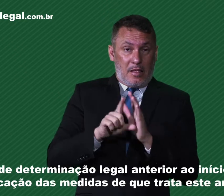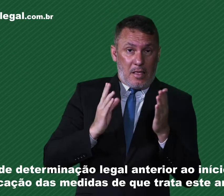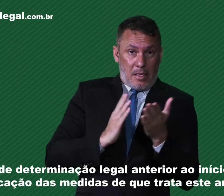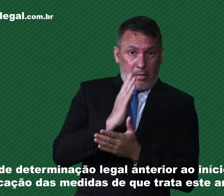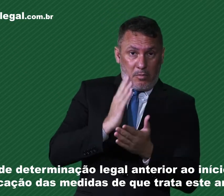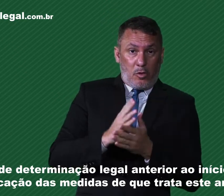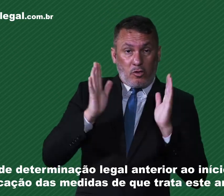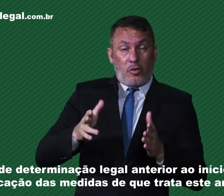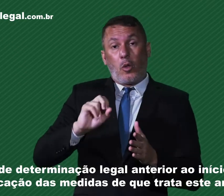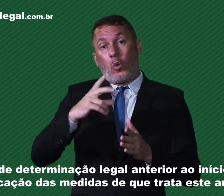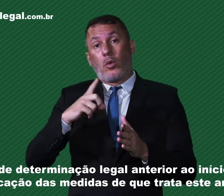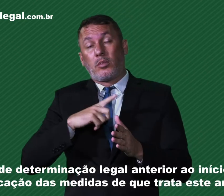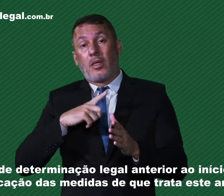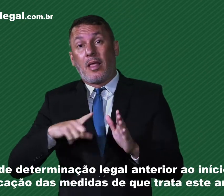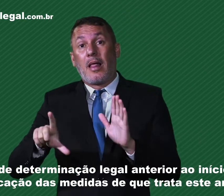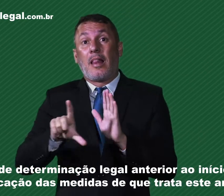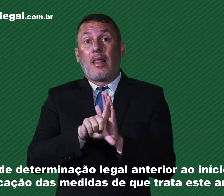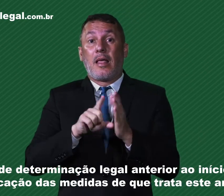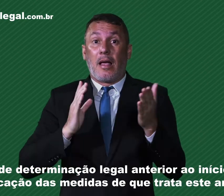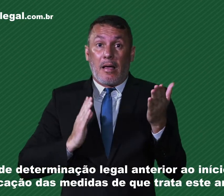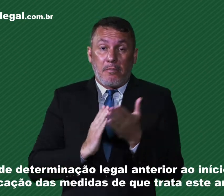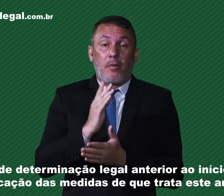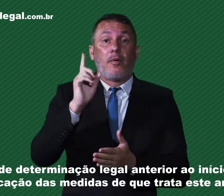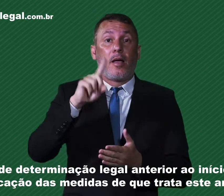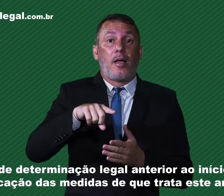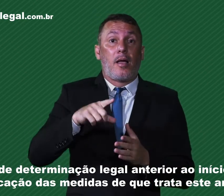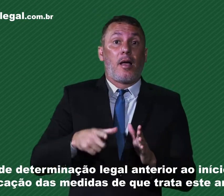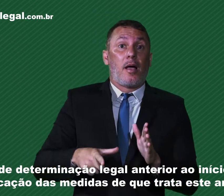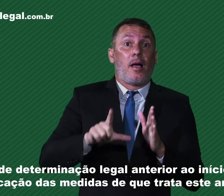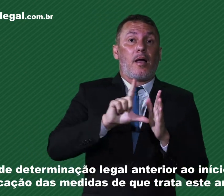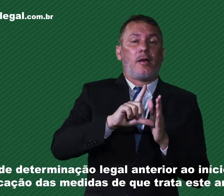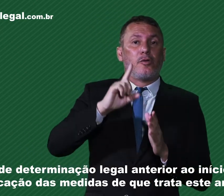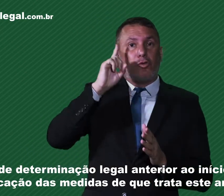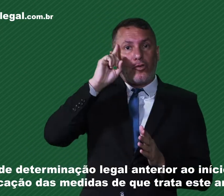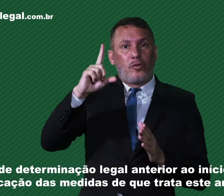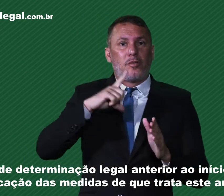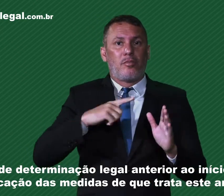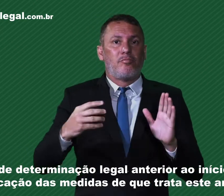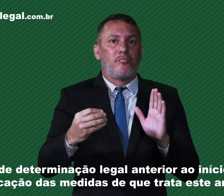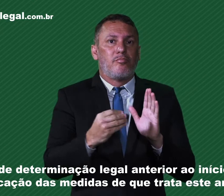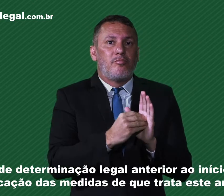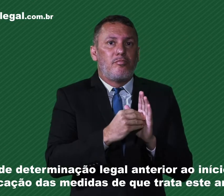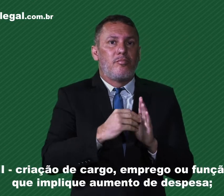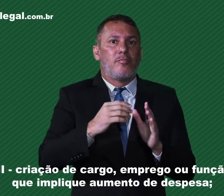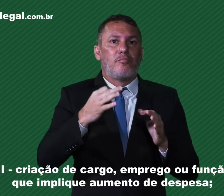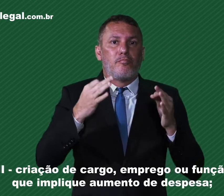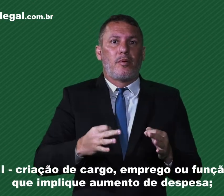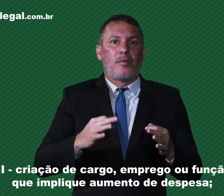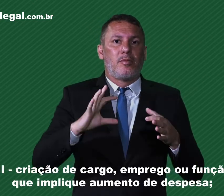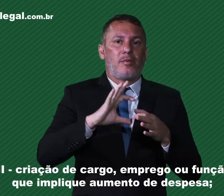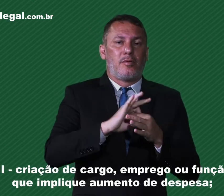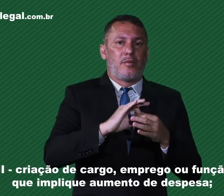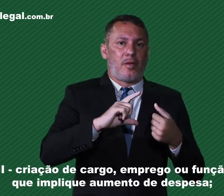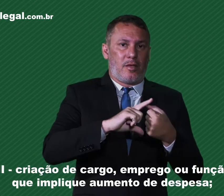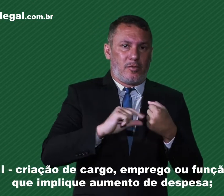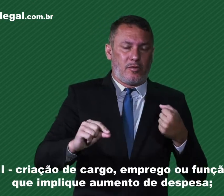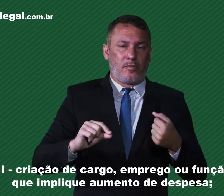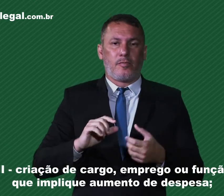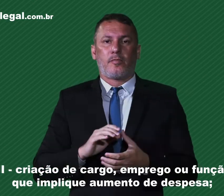determinação legal anterior ao início da aplicação das medidas de que trata este artigo inciso 2 criação de